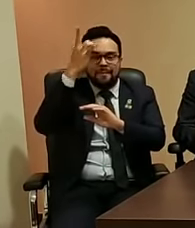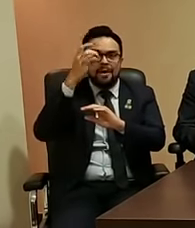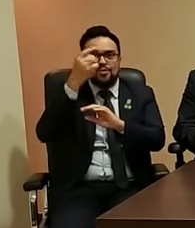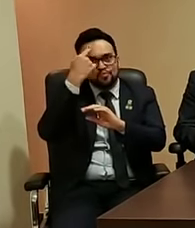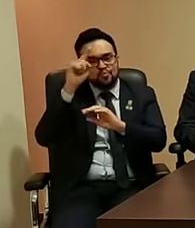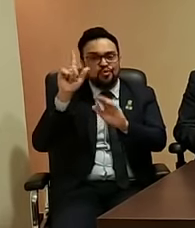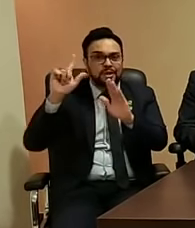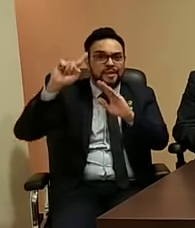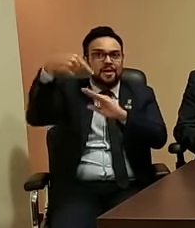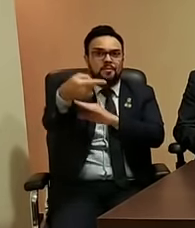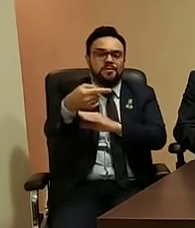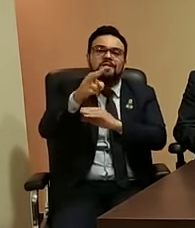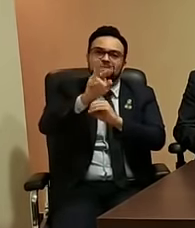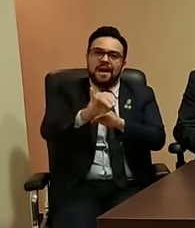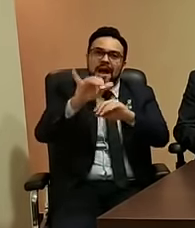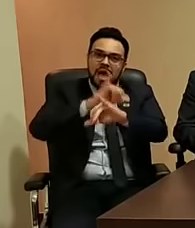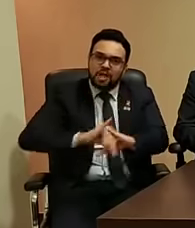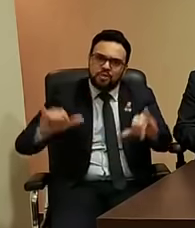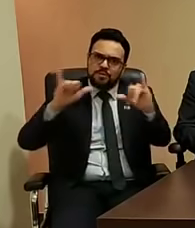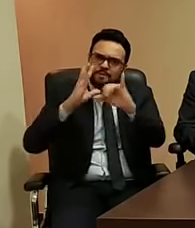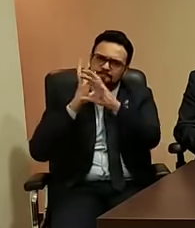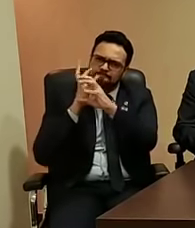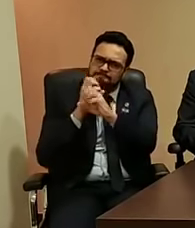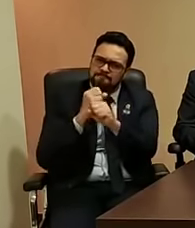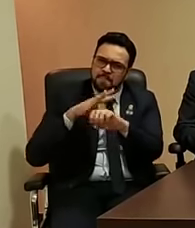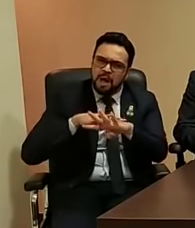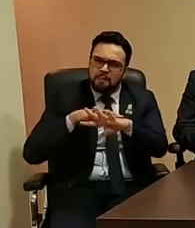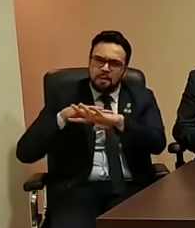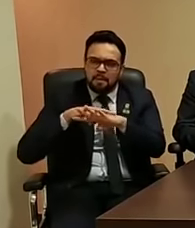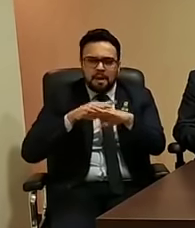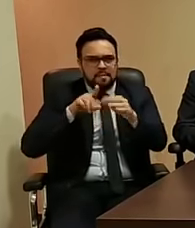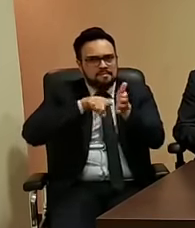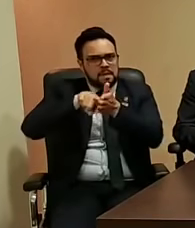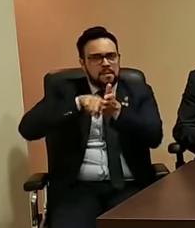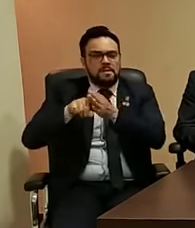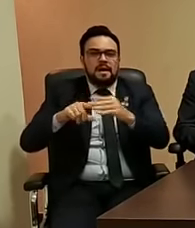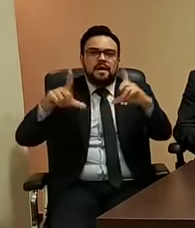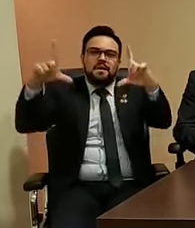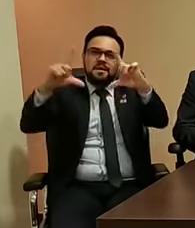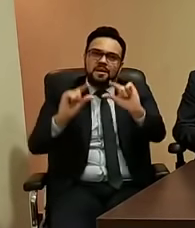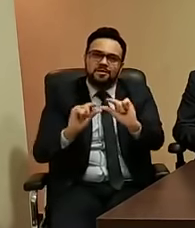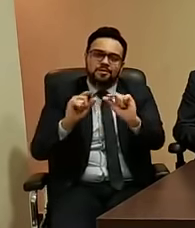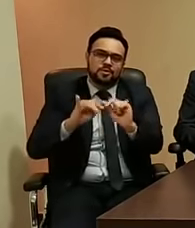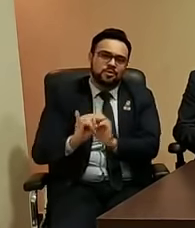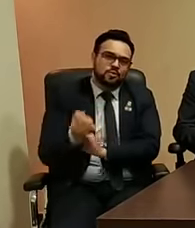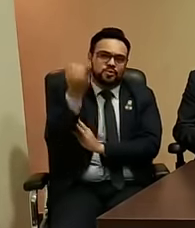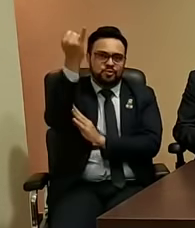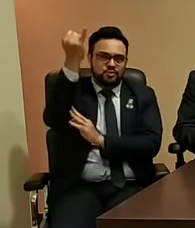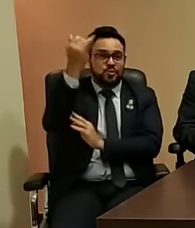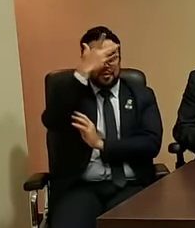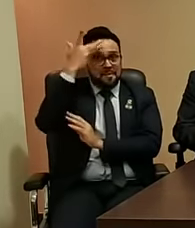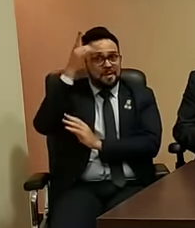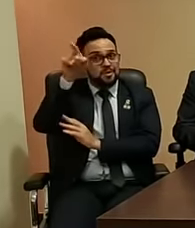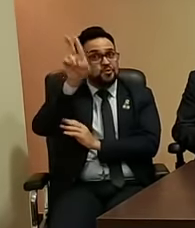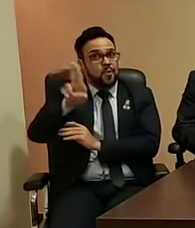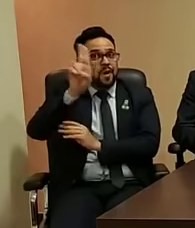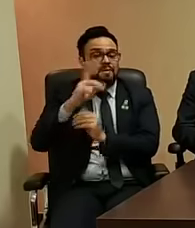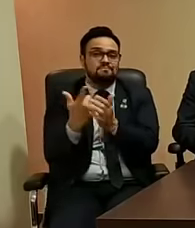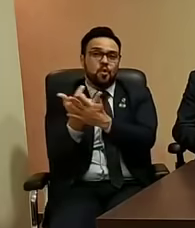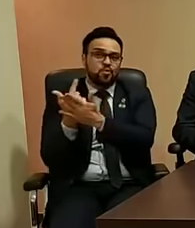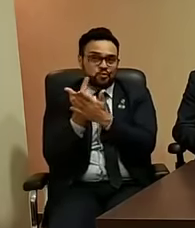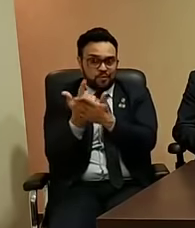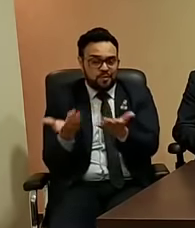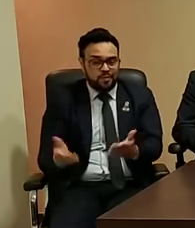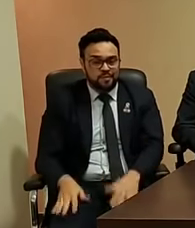anunciar matematicamente, com análises matemáticas, reduções de juros ao consumidor. Então,